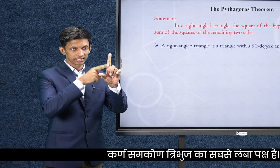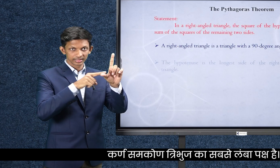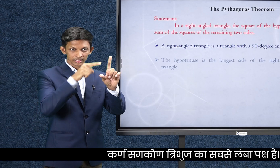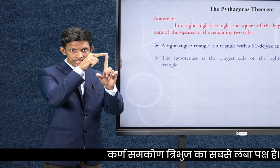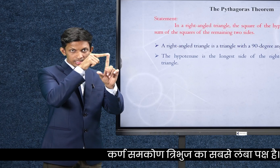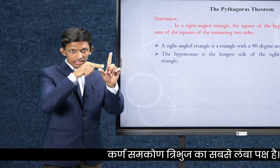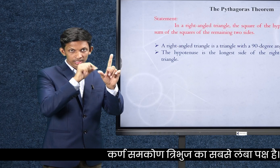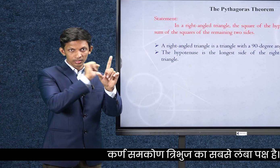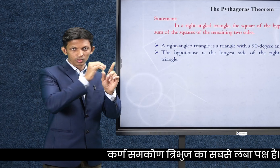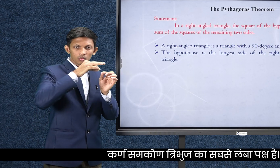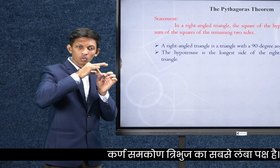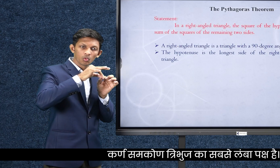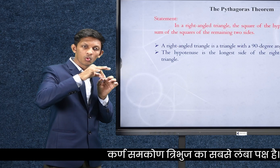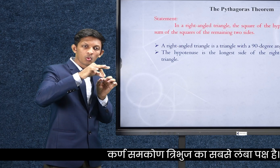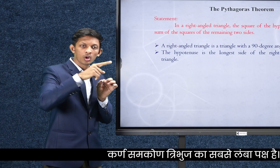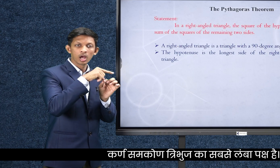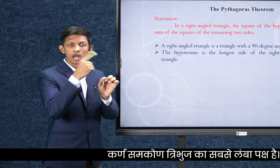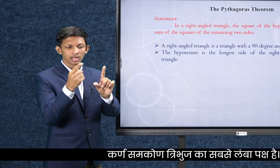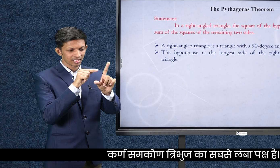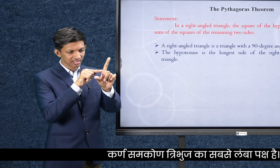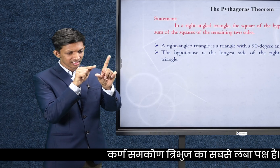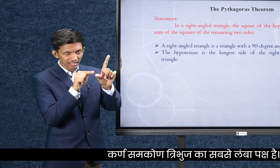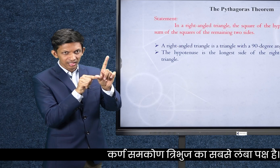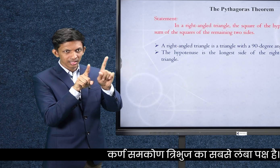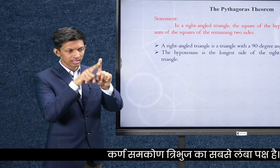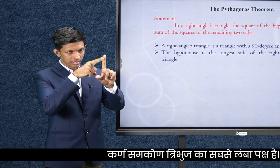कर्ण समकोण त्रिभुज का सबसे लंबा पक्ष है।